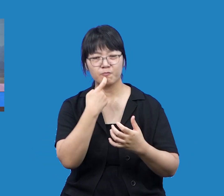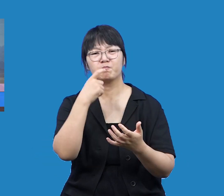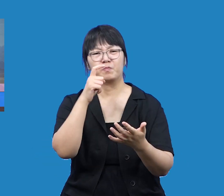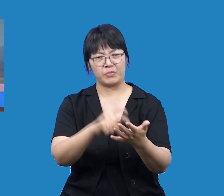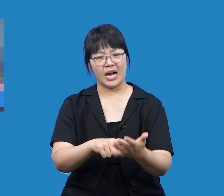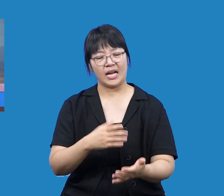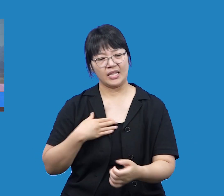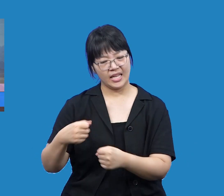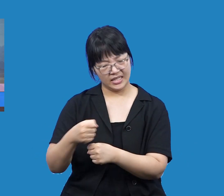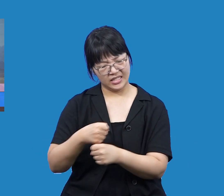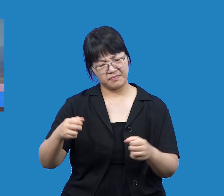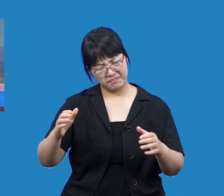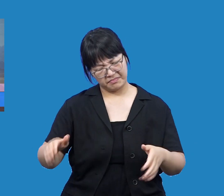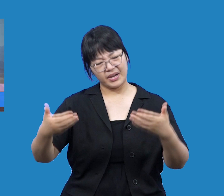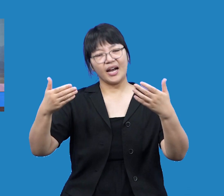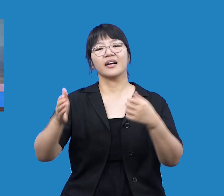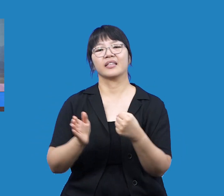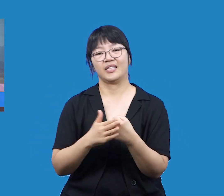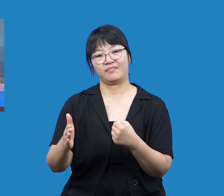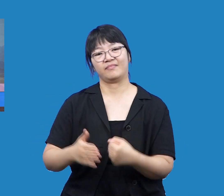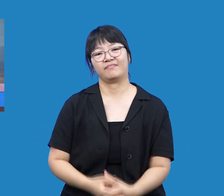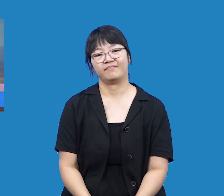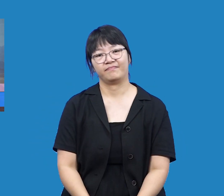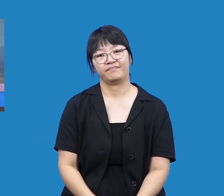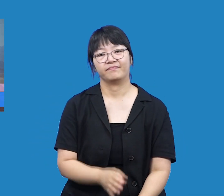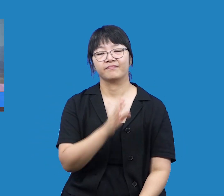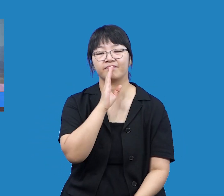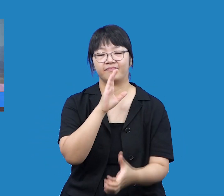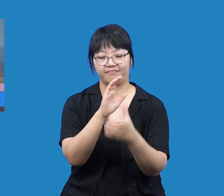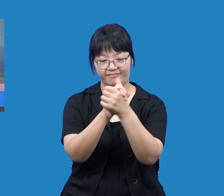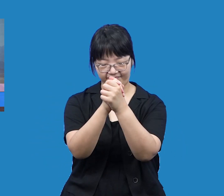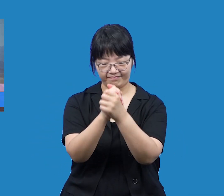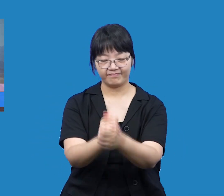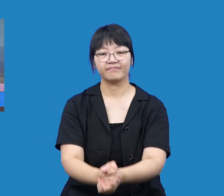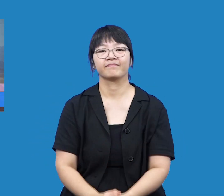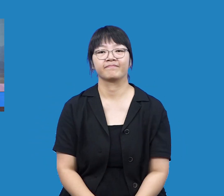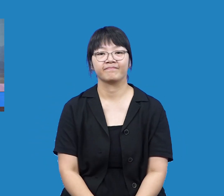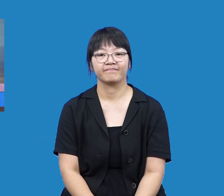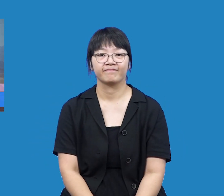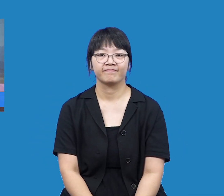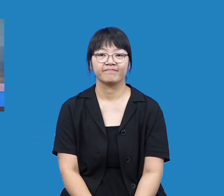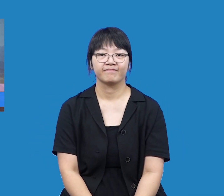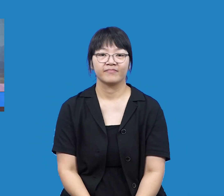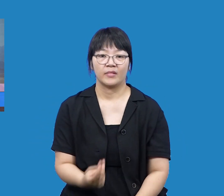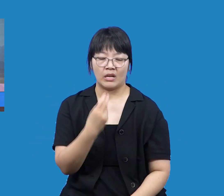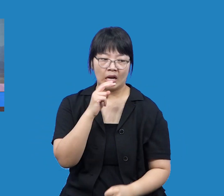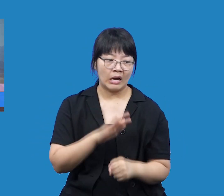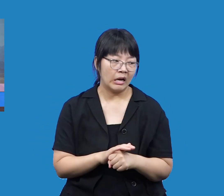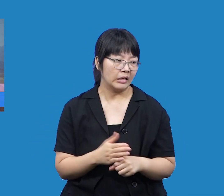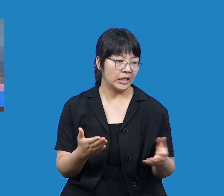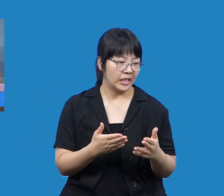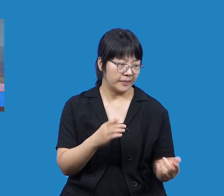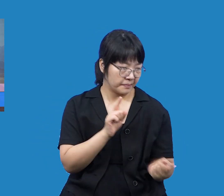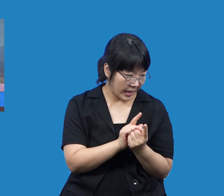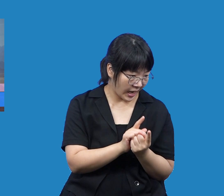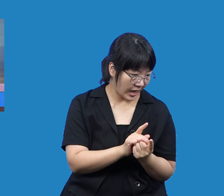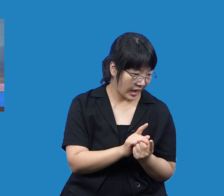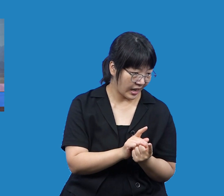쉽고 내 짐은 가벼움이라 하시니라. 아멘. 억울한 일을 당하셨습니까?